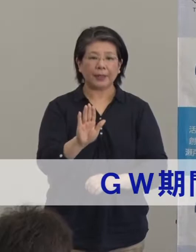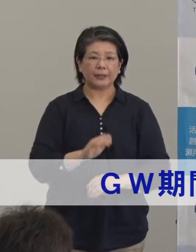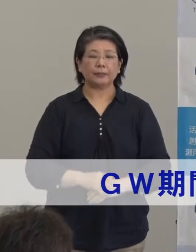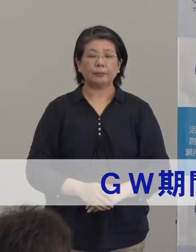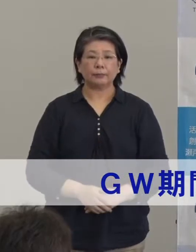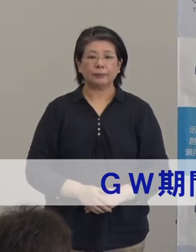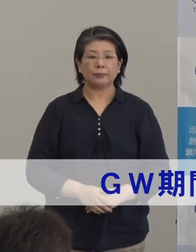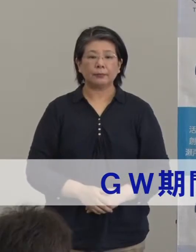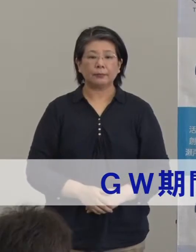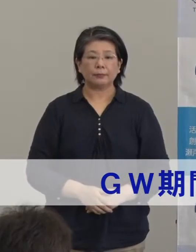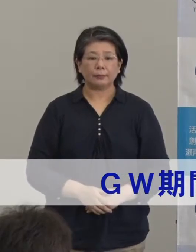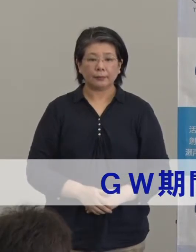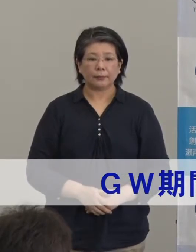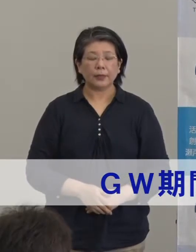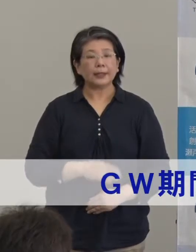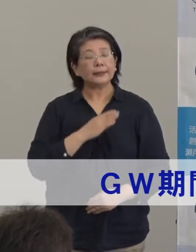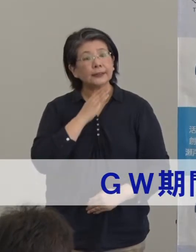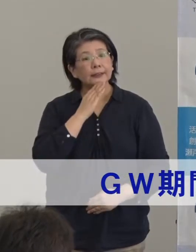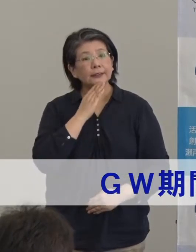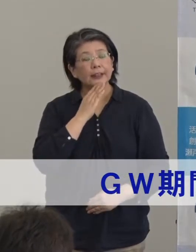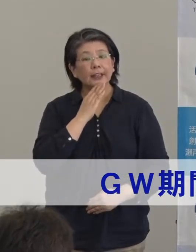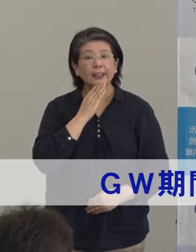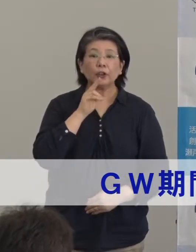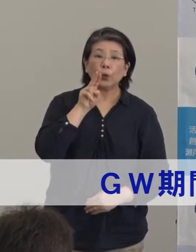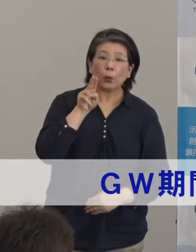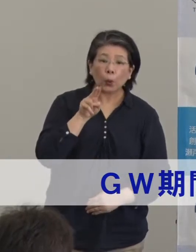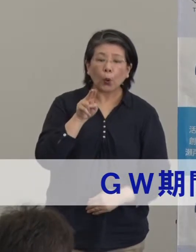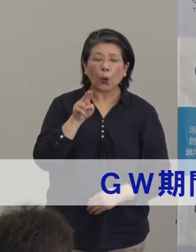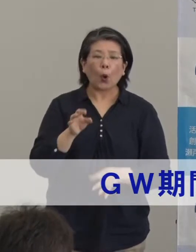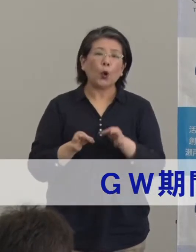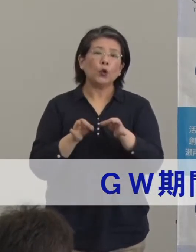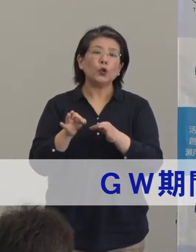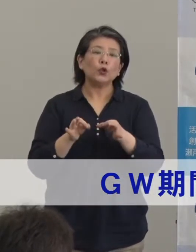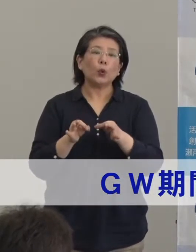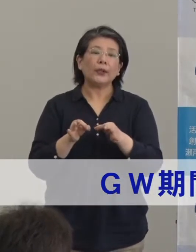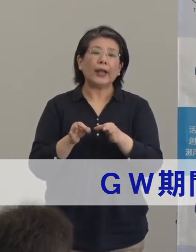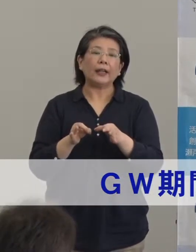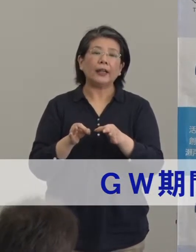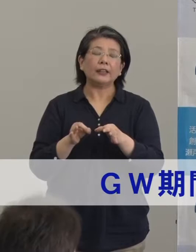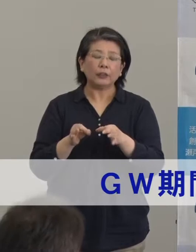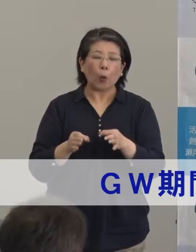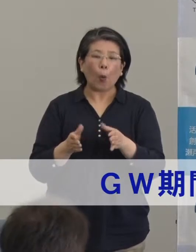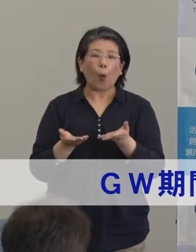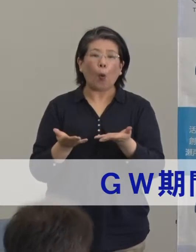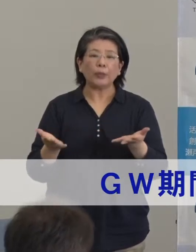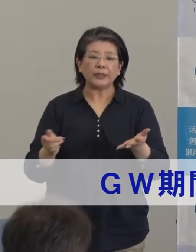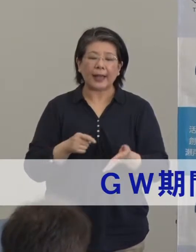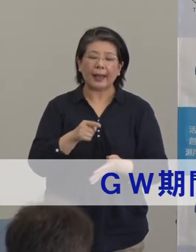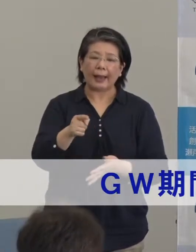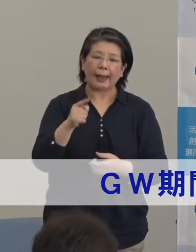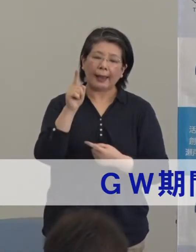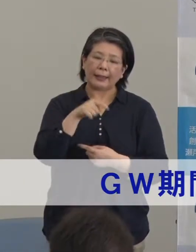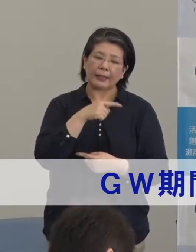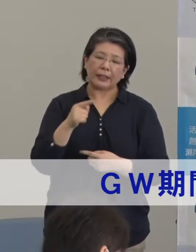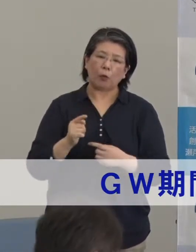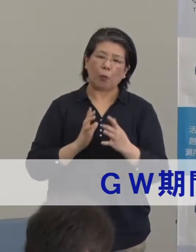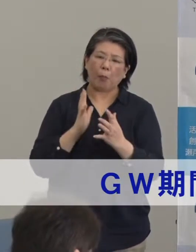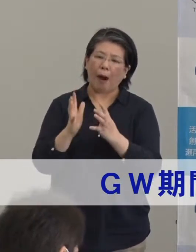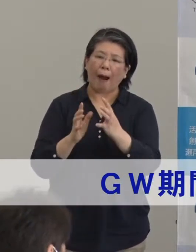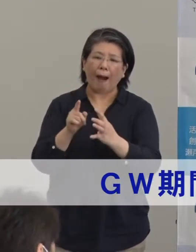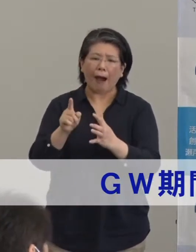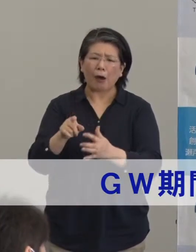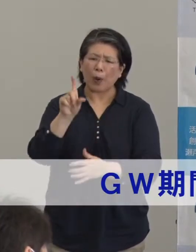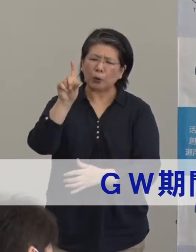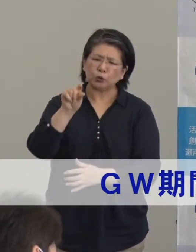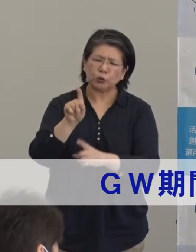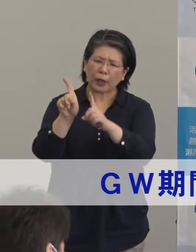実際上もちらっと見たりなんかしますと、商店街自体の歩行者というのはゴールデンウィーク中は結構少なくなってたんではないかなというふうに思